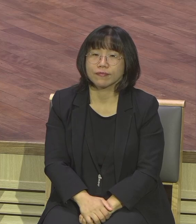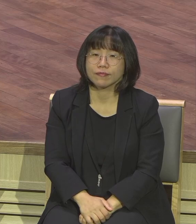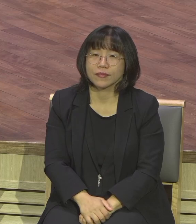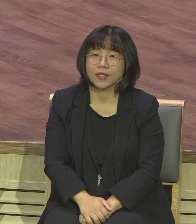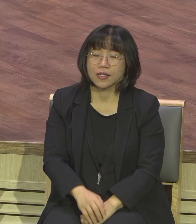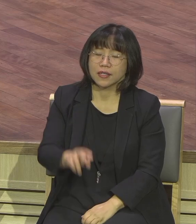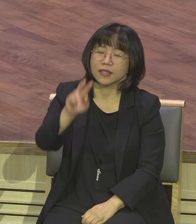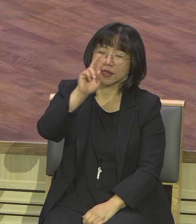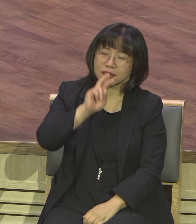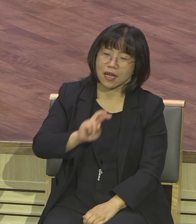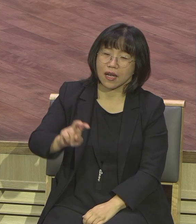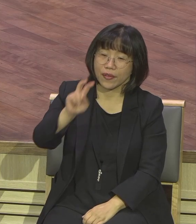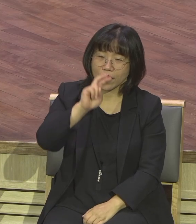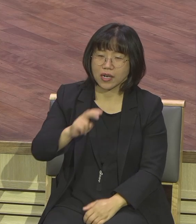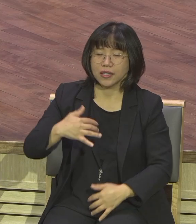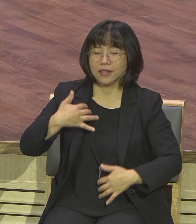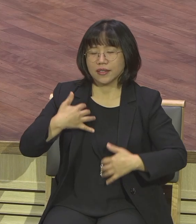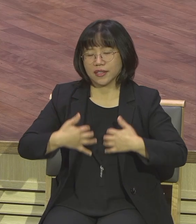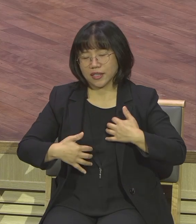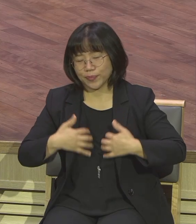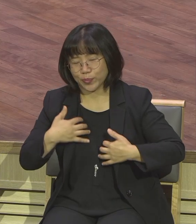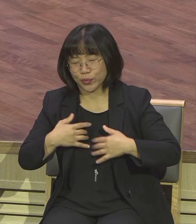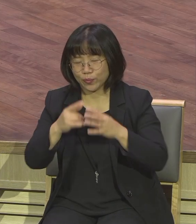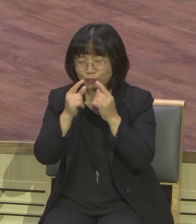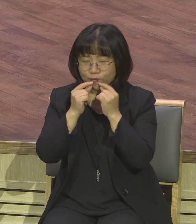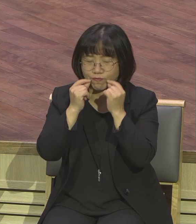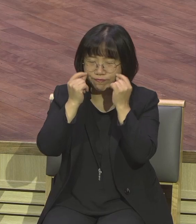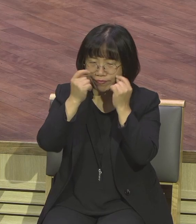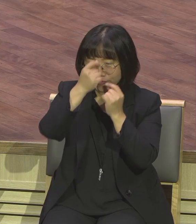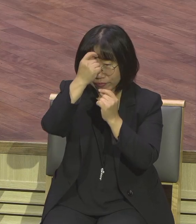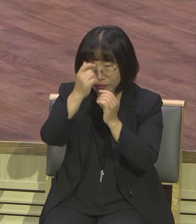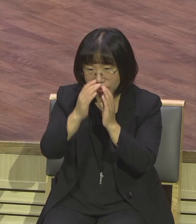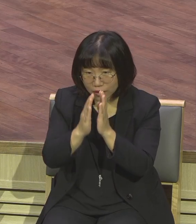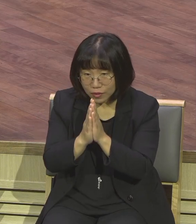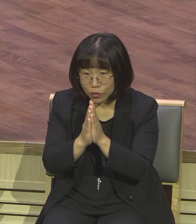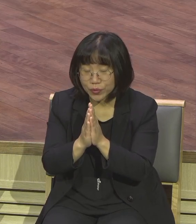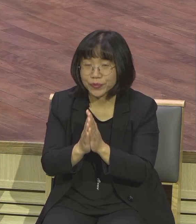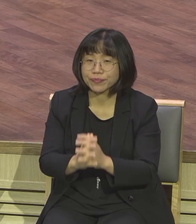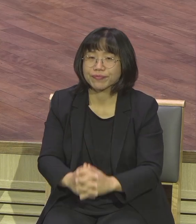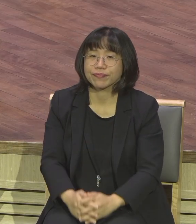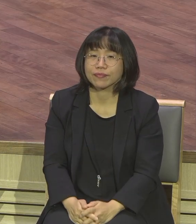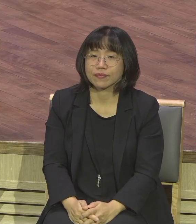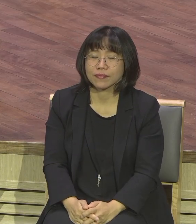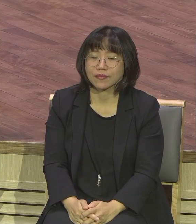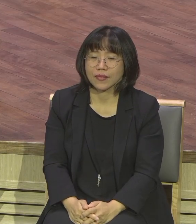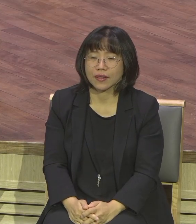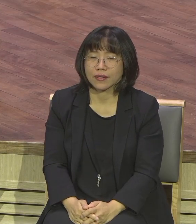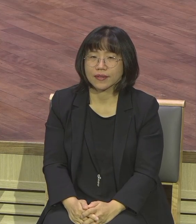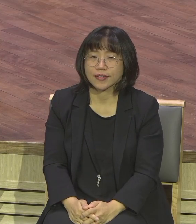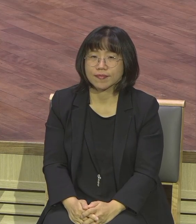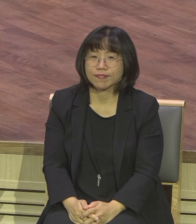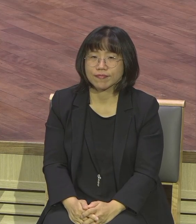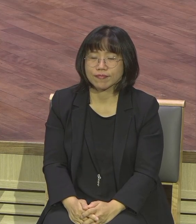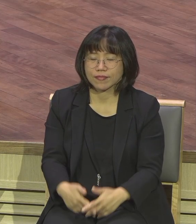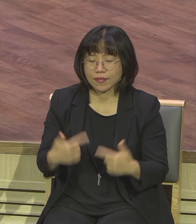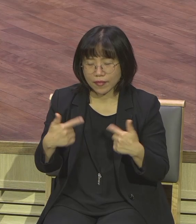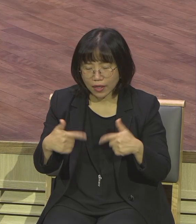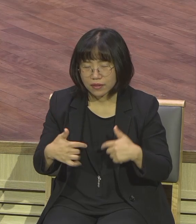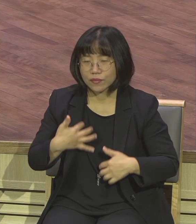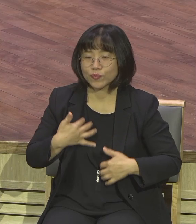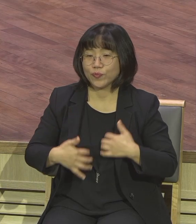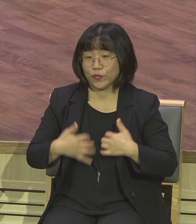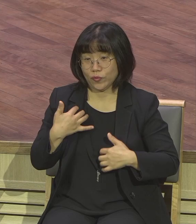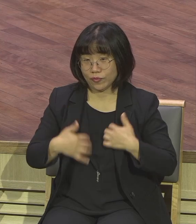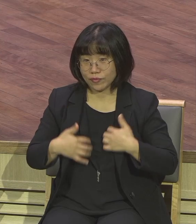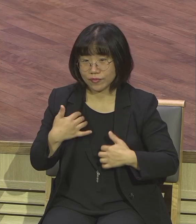속에서 찬양하고 하나님을 찬양하고 기도하고 돌 던지고 누렸어.